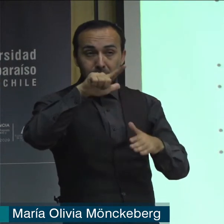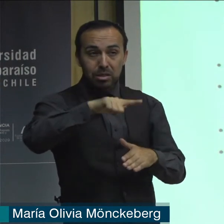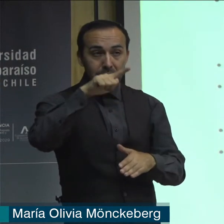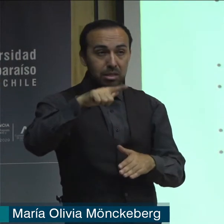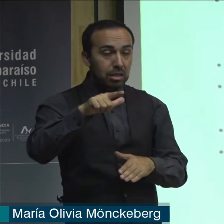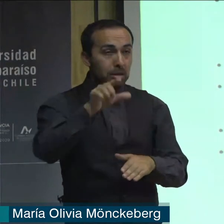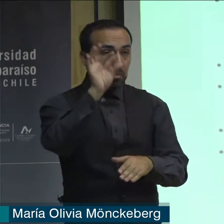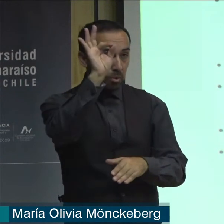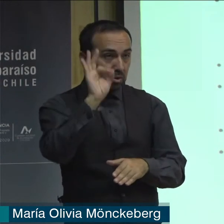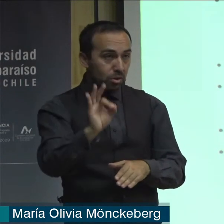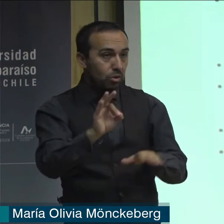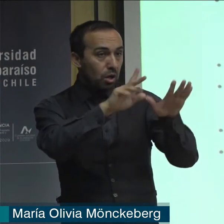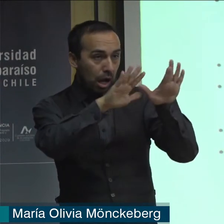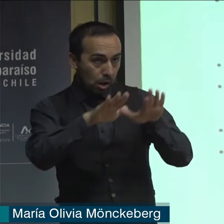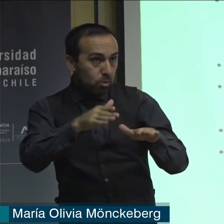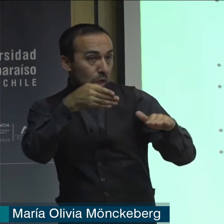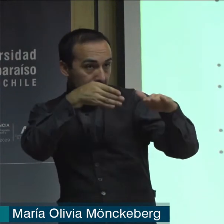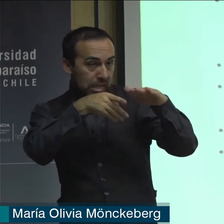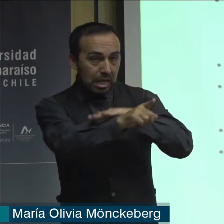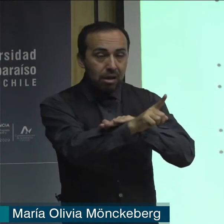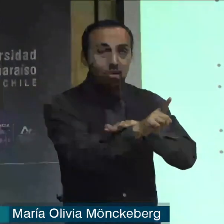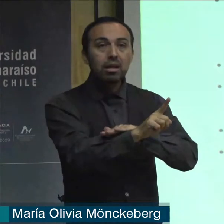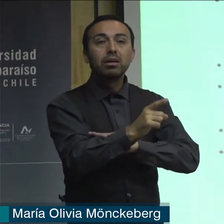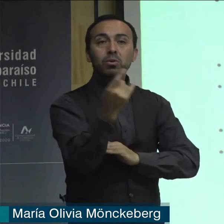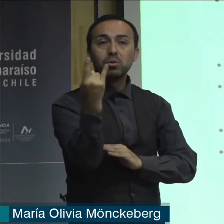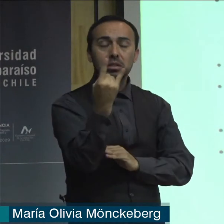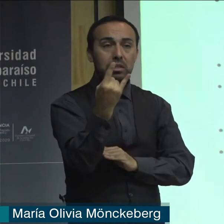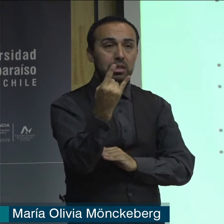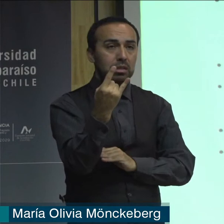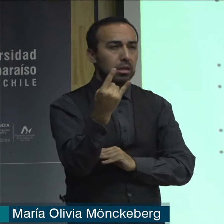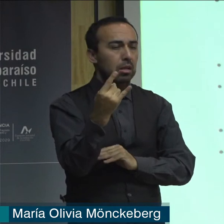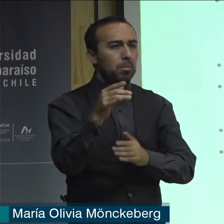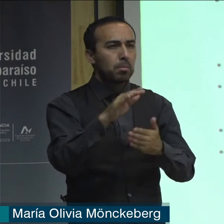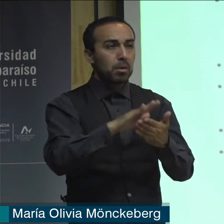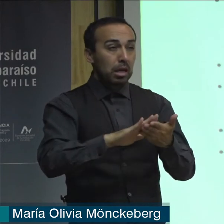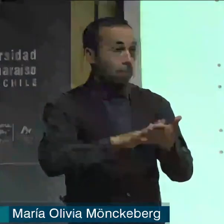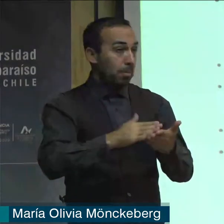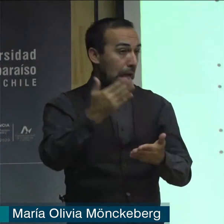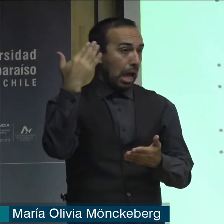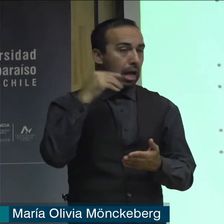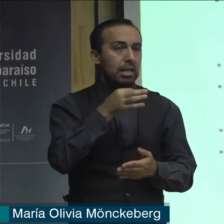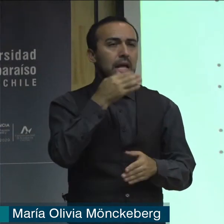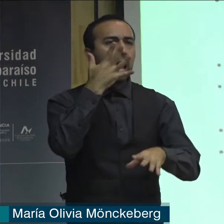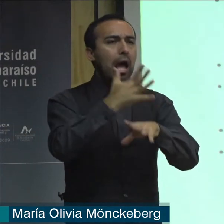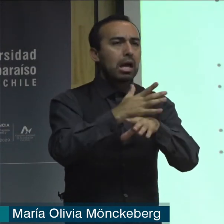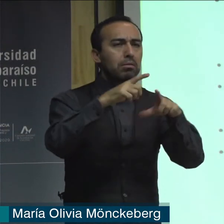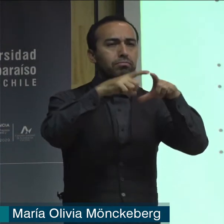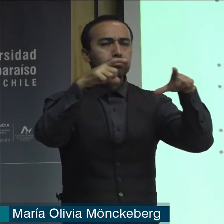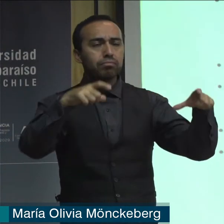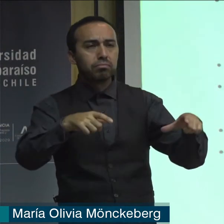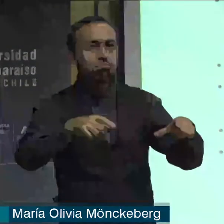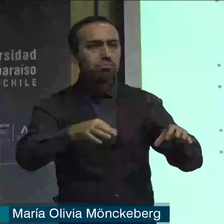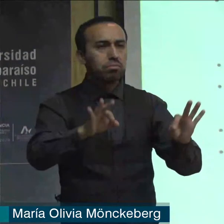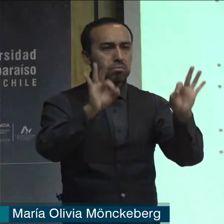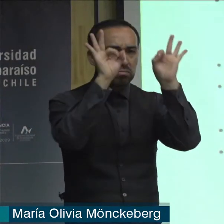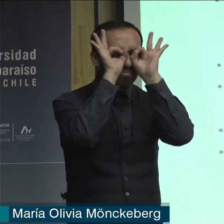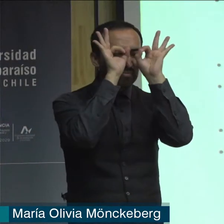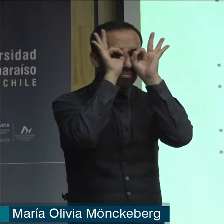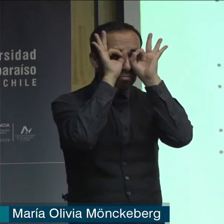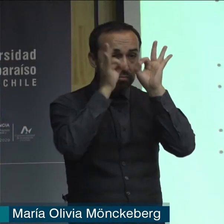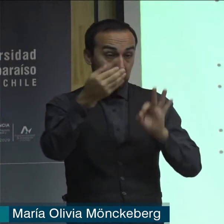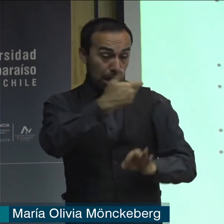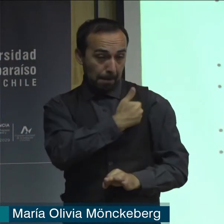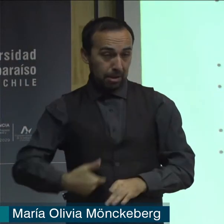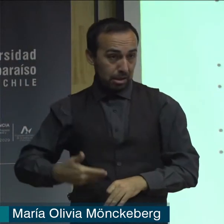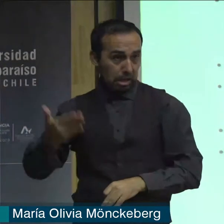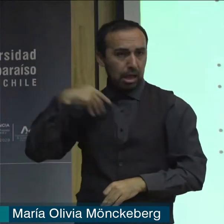de hecho había una promesa una propuesta de Salvador Allende Cuando decía universidad para todos